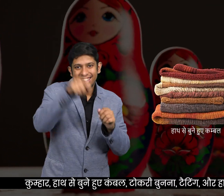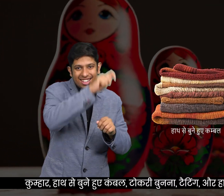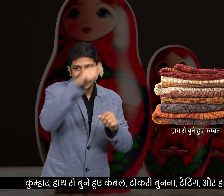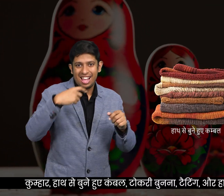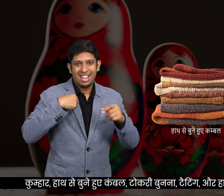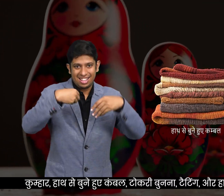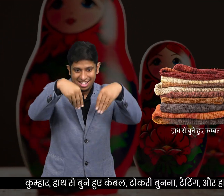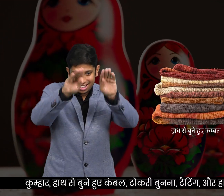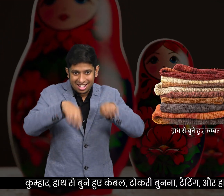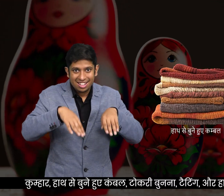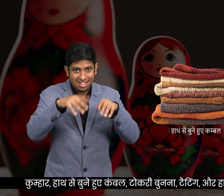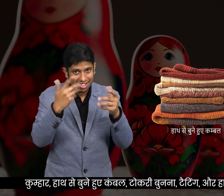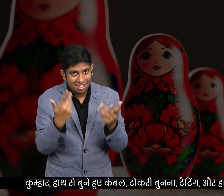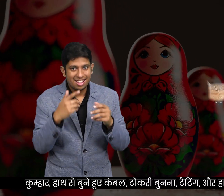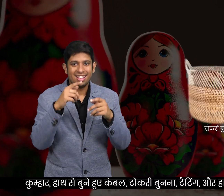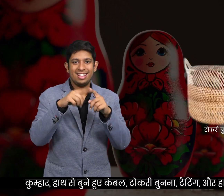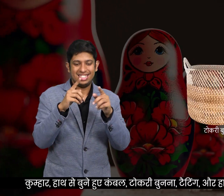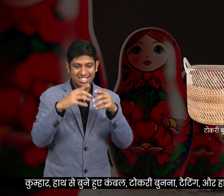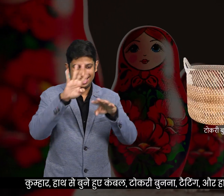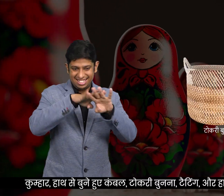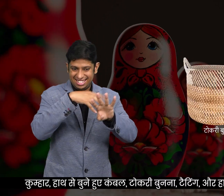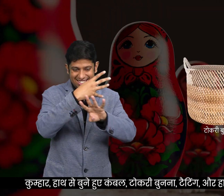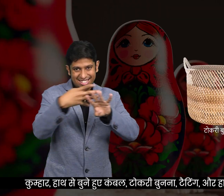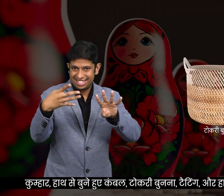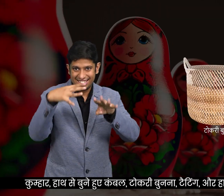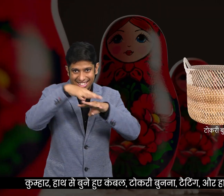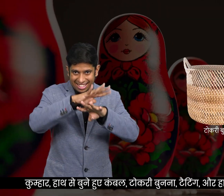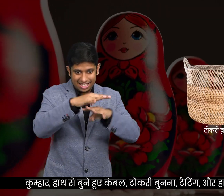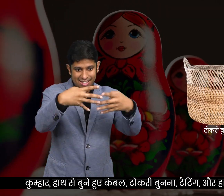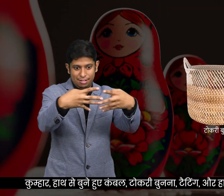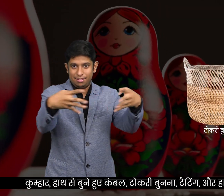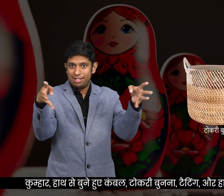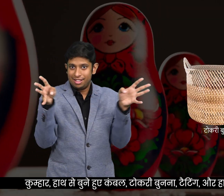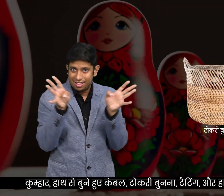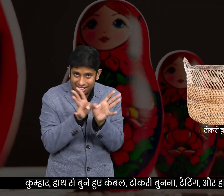हाथ से बुने हुए कंबल, टोकरी बुनना,